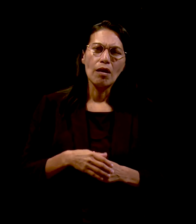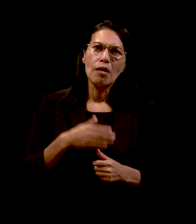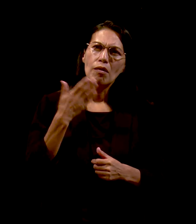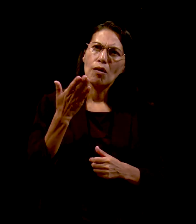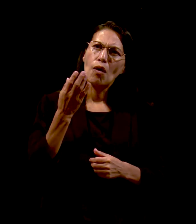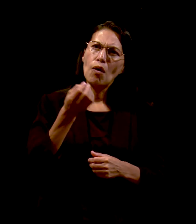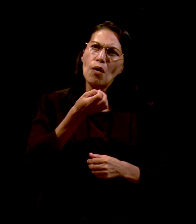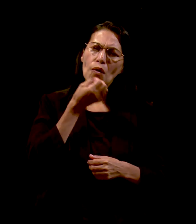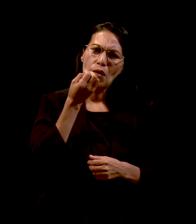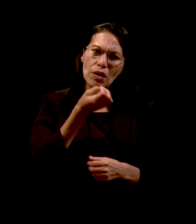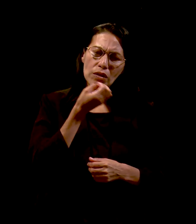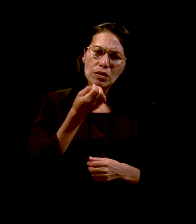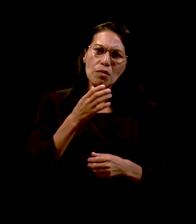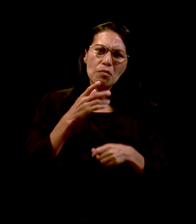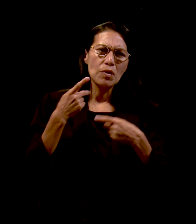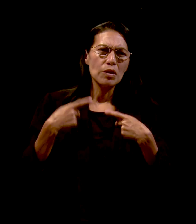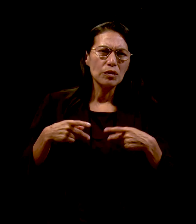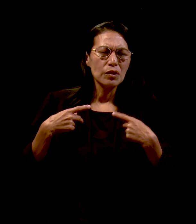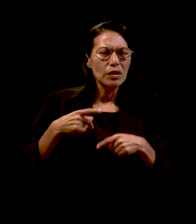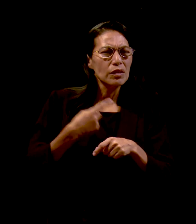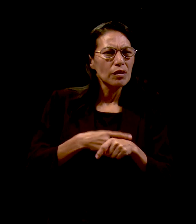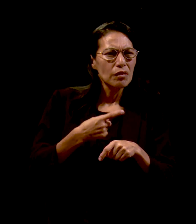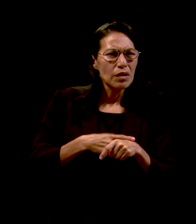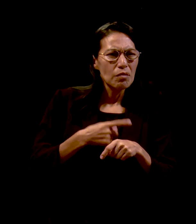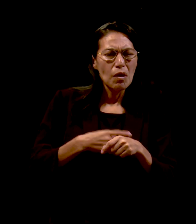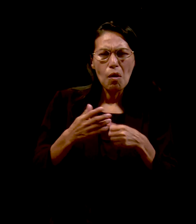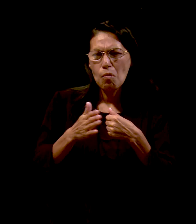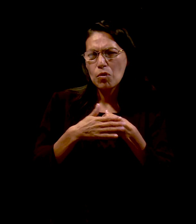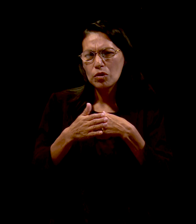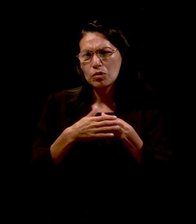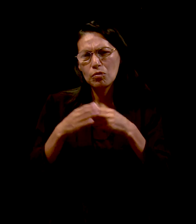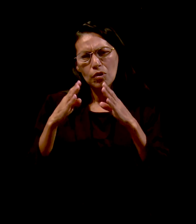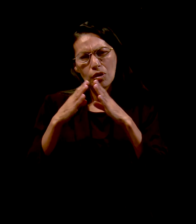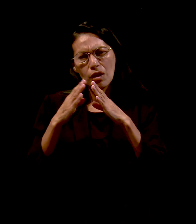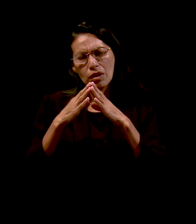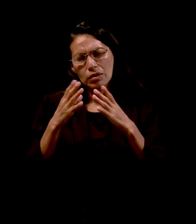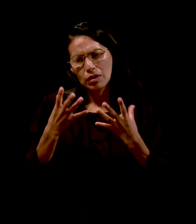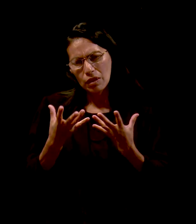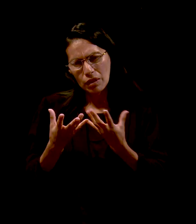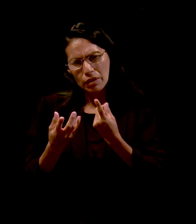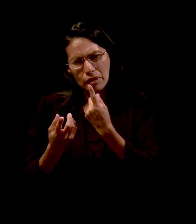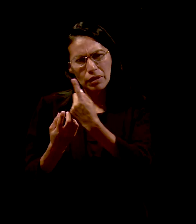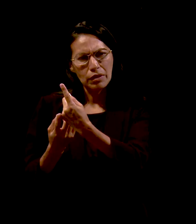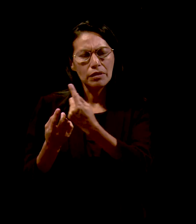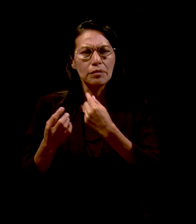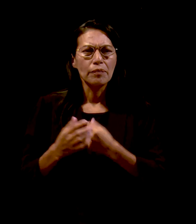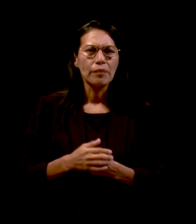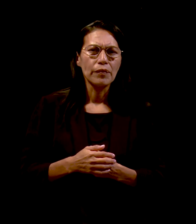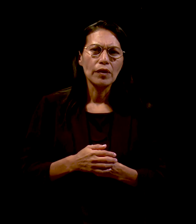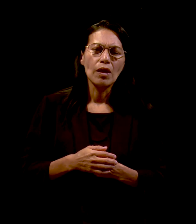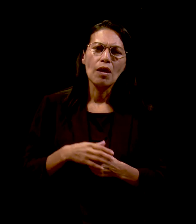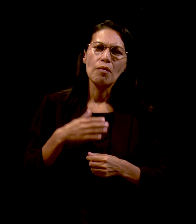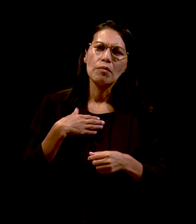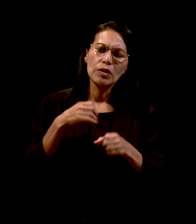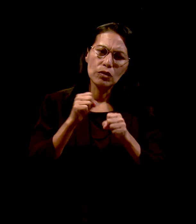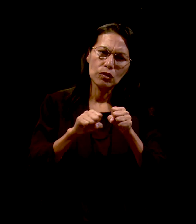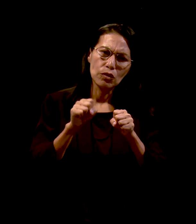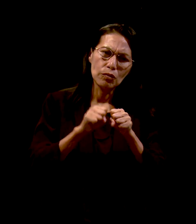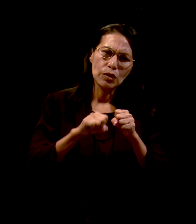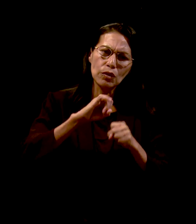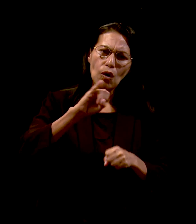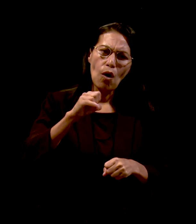permita recuperar su salud lo haremos en forma también especial por mi sobrino jonathan y por su novia